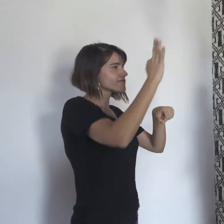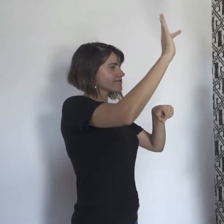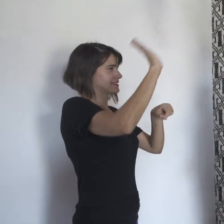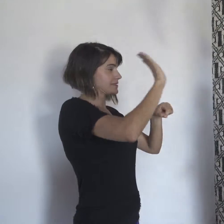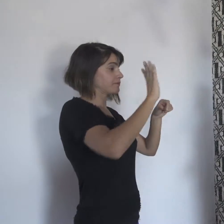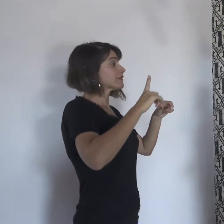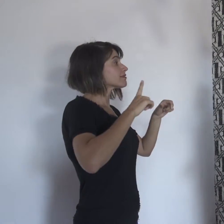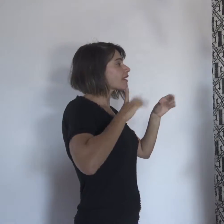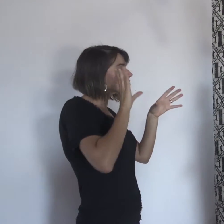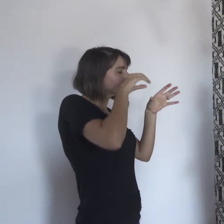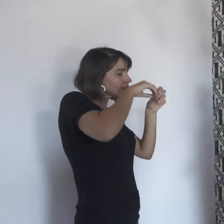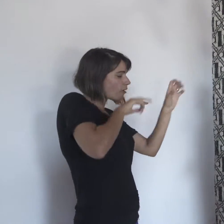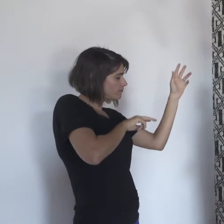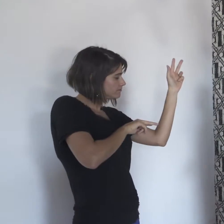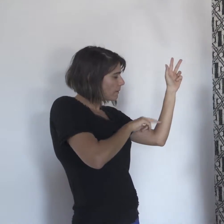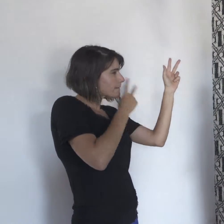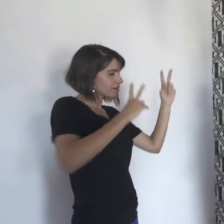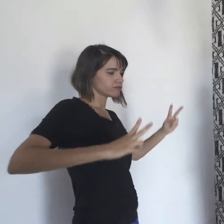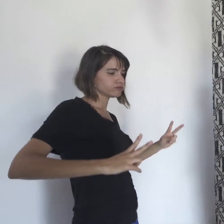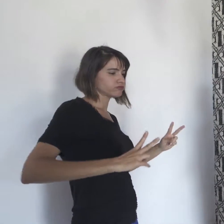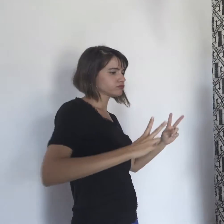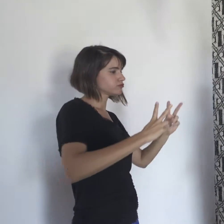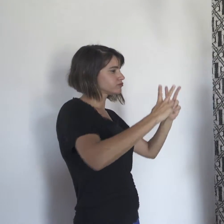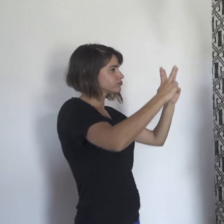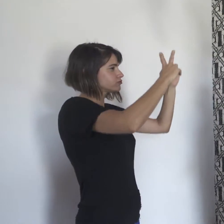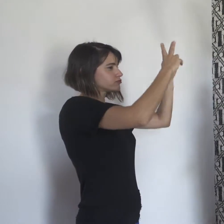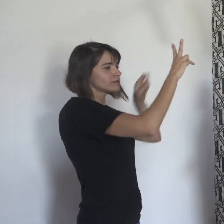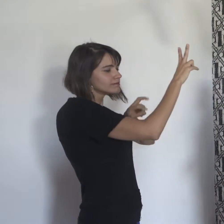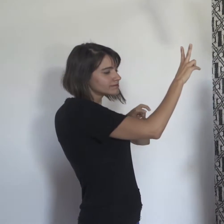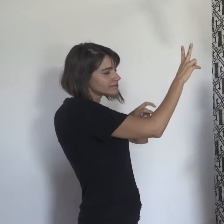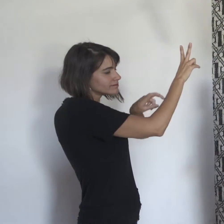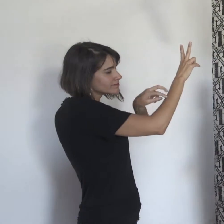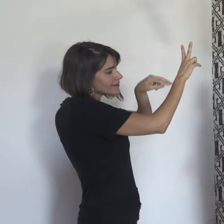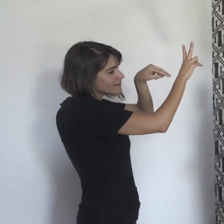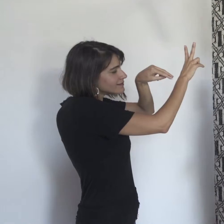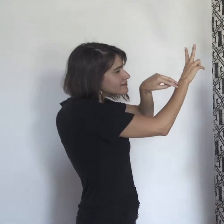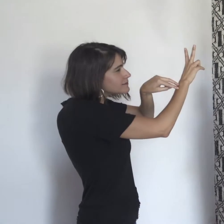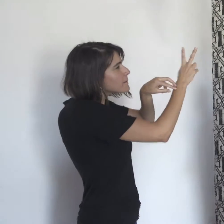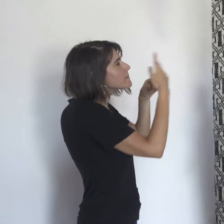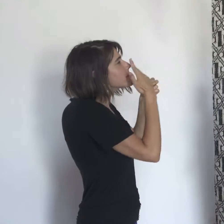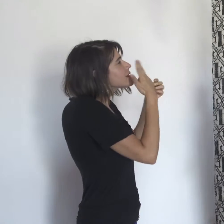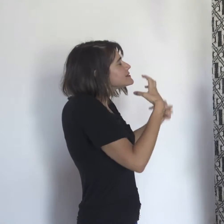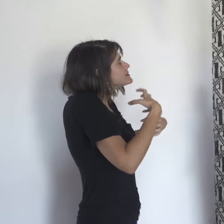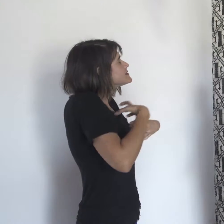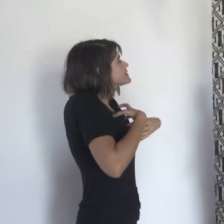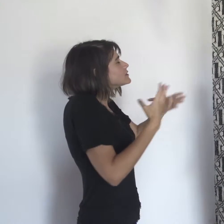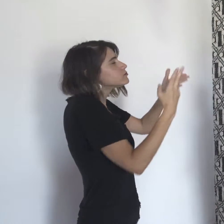Na França E ele está dentro Da torre Eiffel E lá no topo Em alguma parte Ele está posicionado Parece que ele